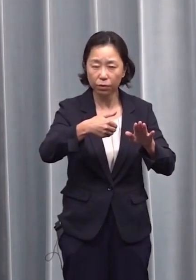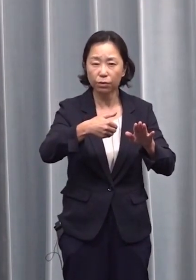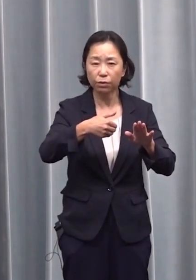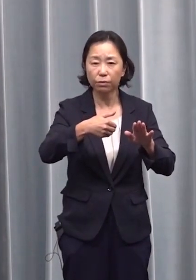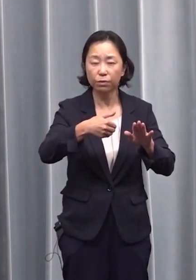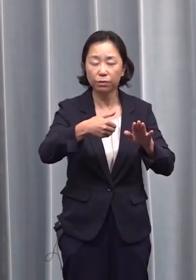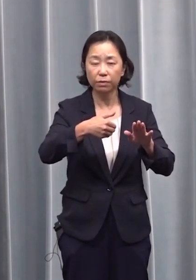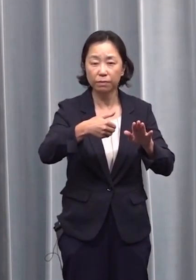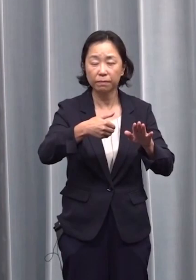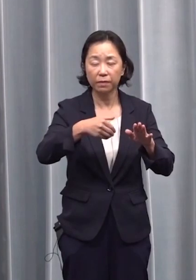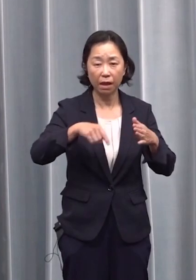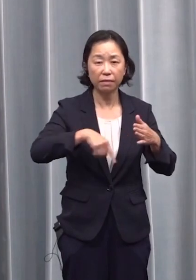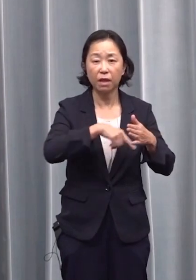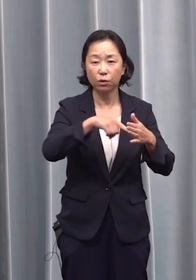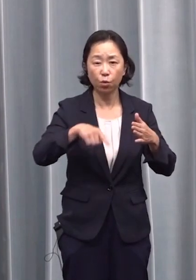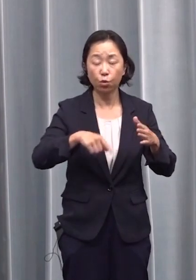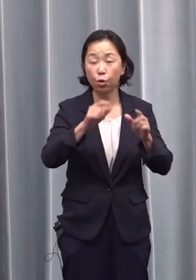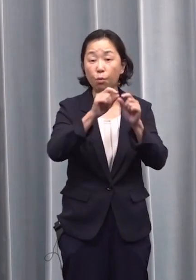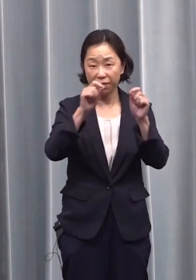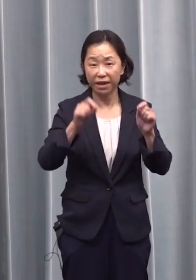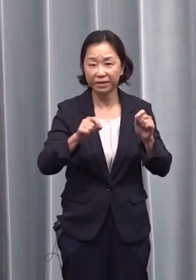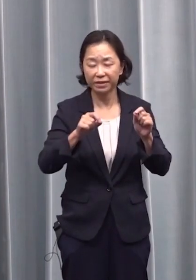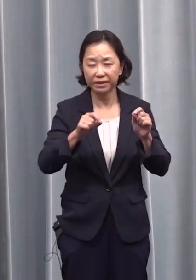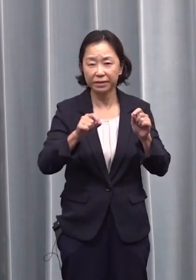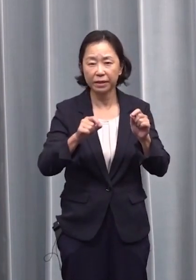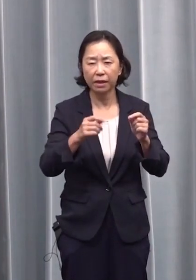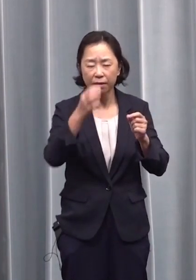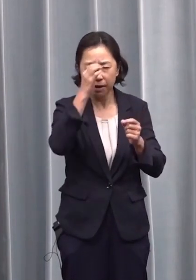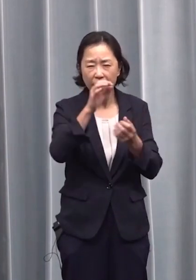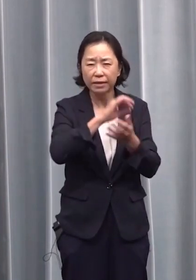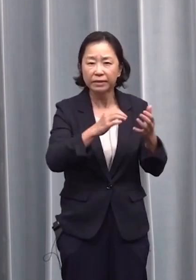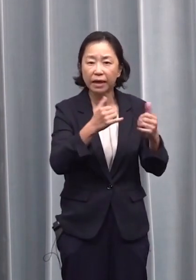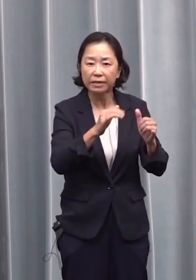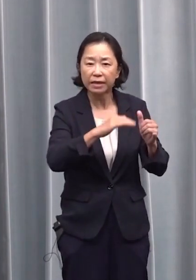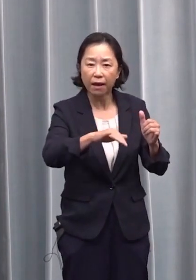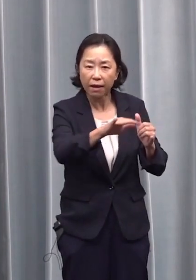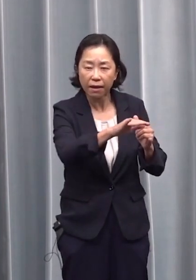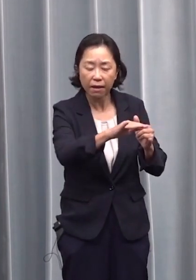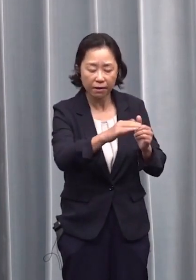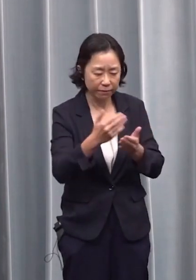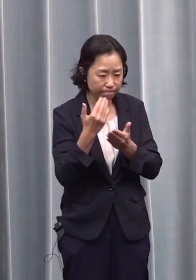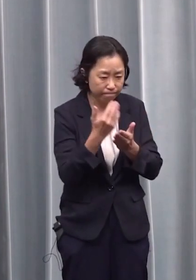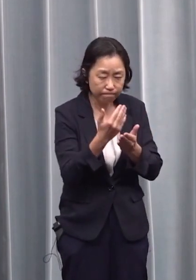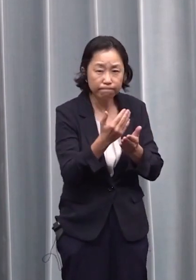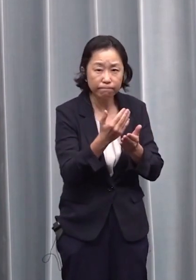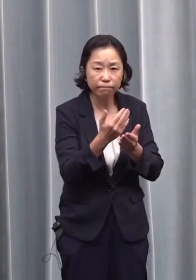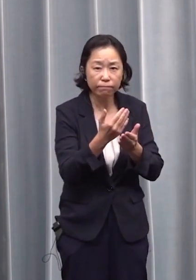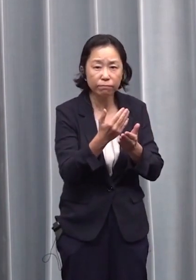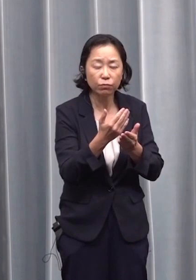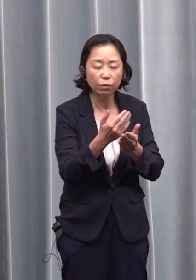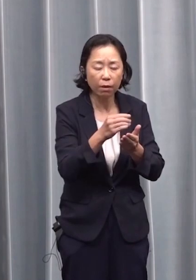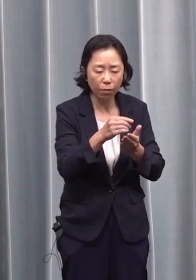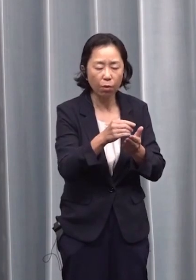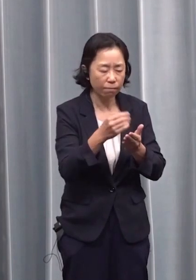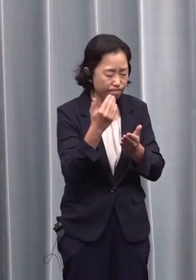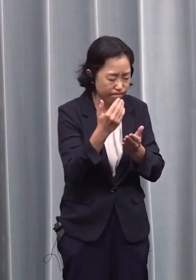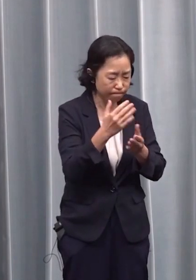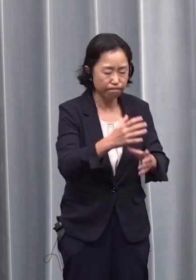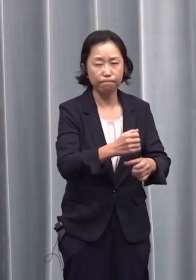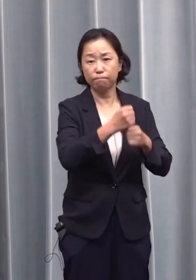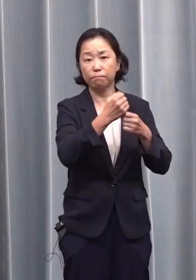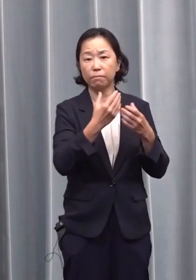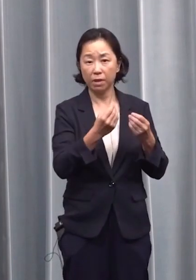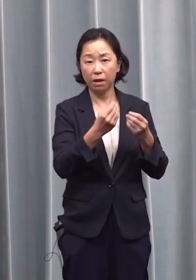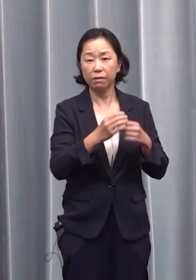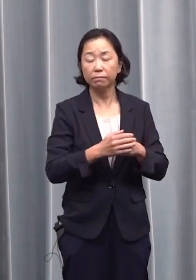問題のですね、ヒアリング、被害者からのお話というのは、すでに党にもまとめられてですね、でこの